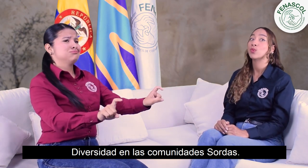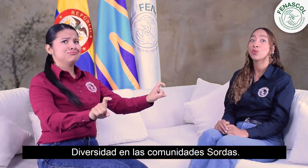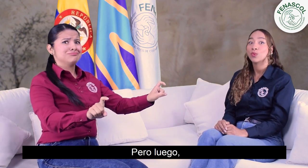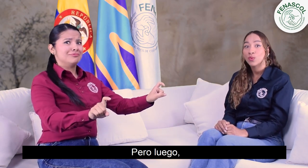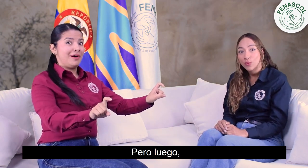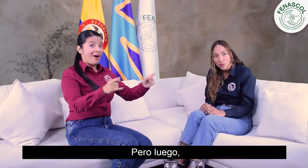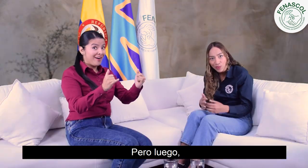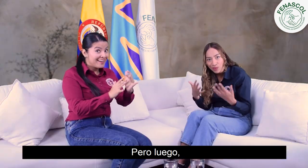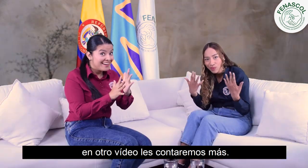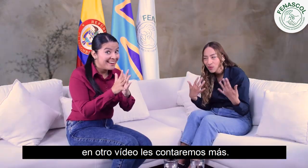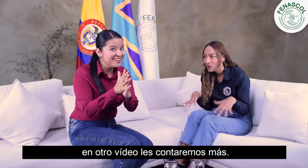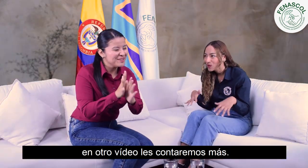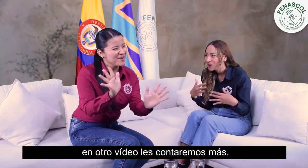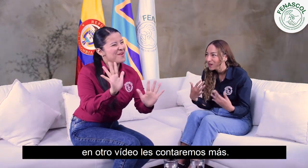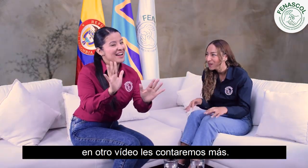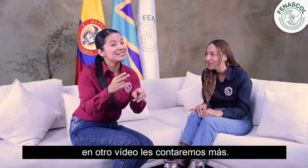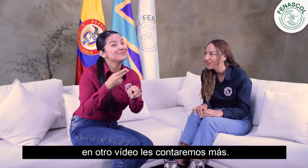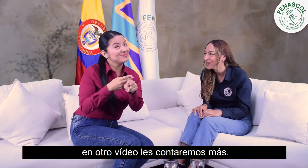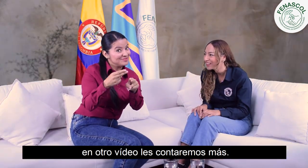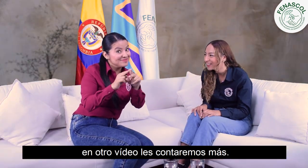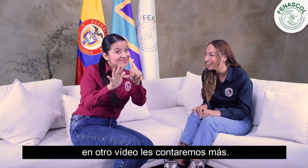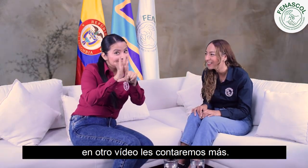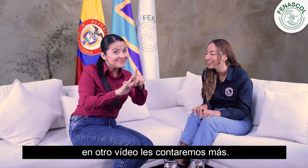Pero luego, en otro video, les contaremos más.